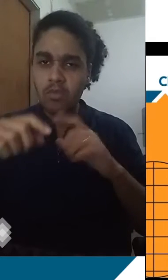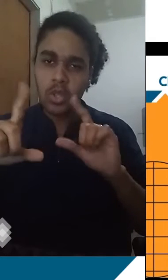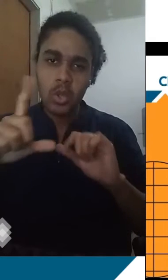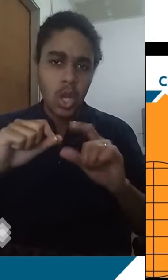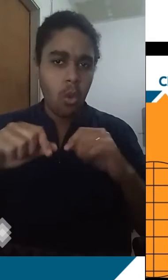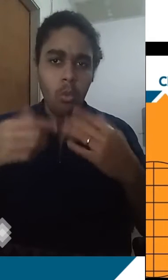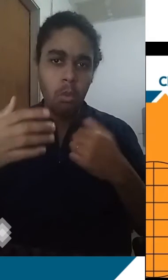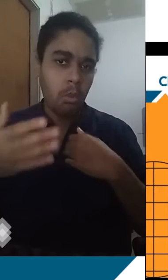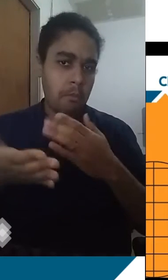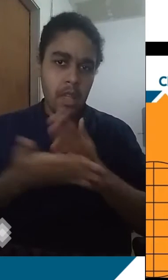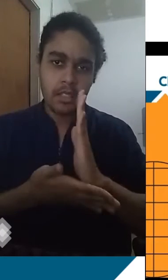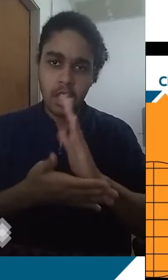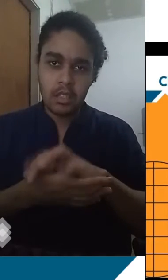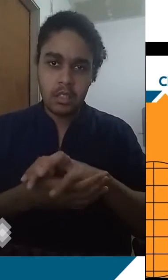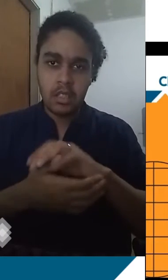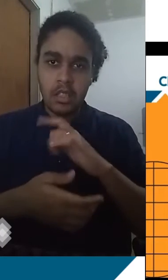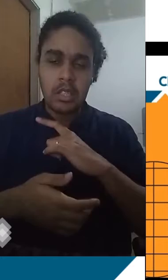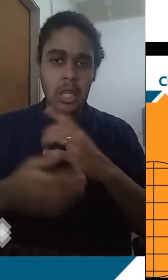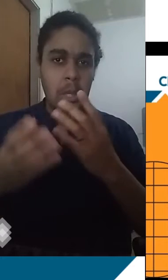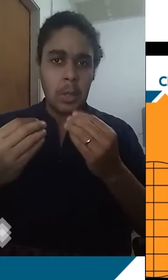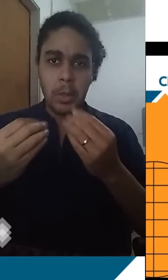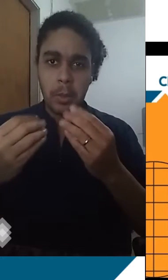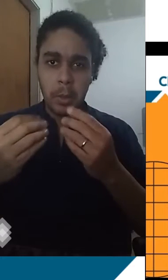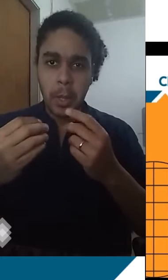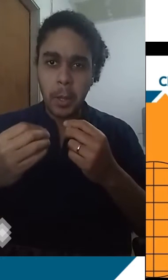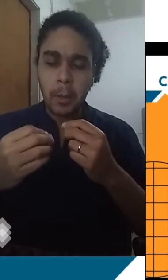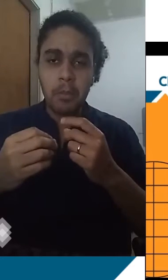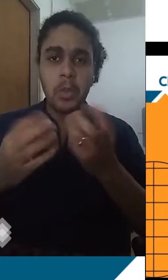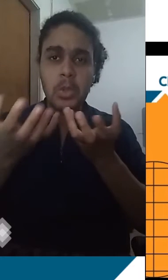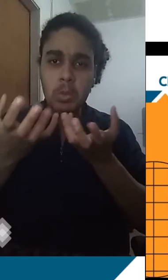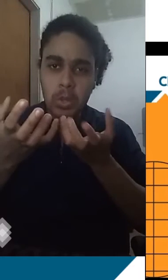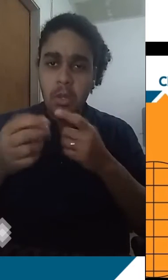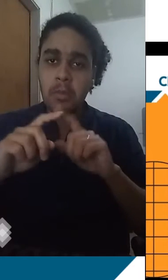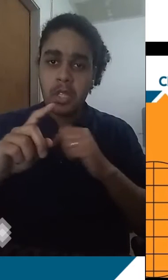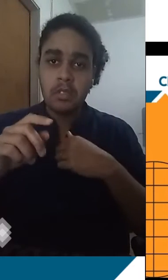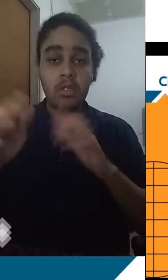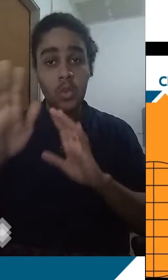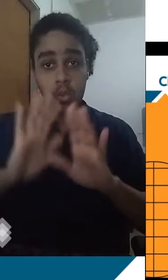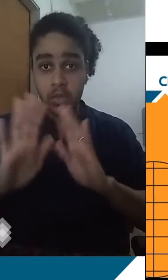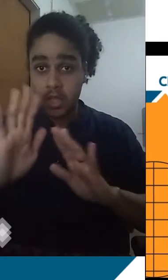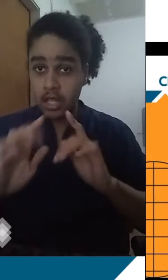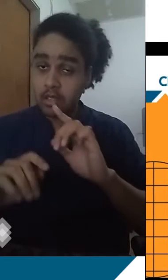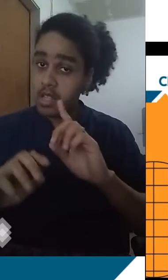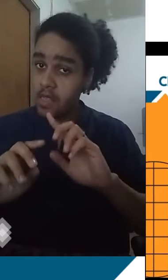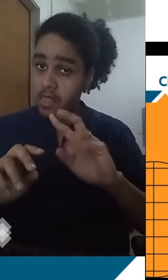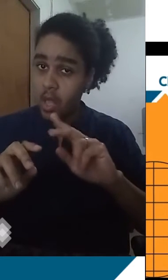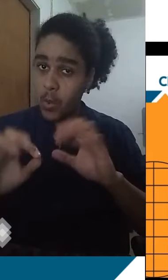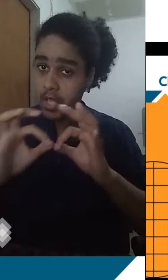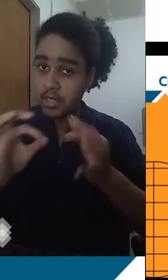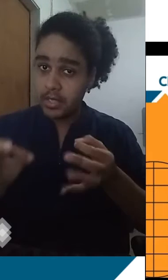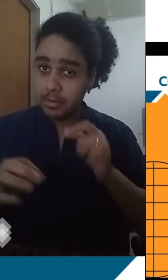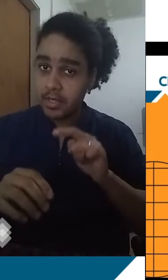gente vai cursar onde a gente passar, né? No meio de toda essa concorrência, a gente acaba tendo essa visão, mas a gente tem que tomar cuidado, porque a coisa não é